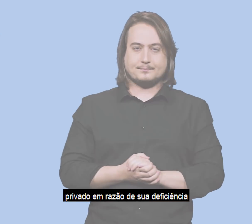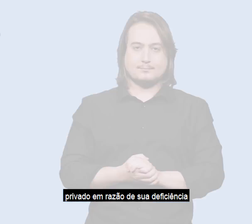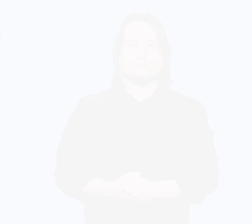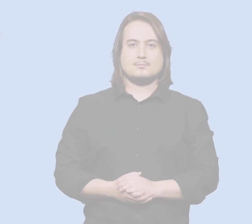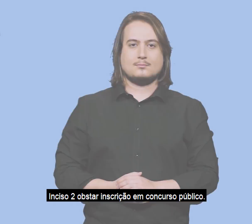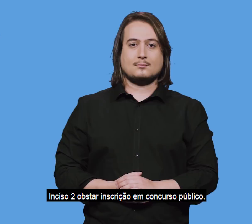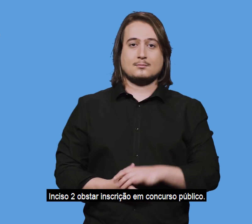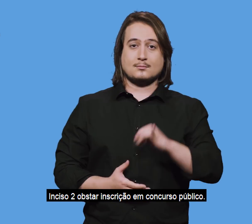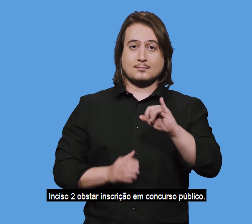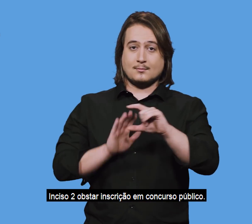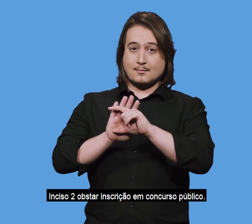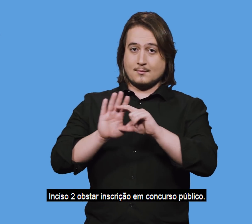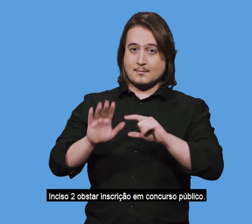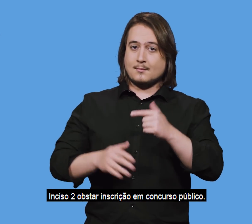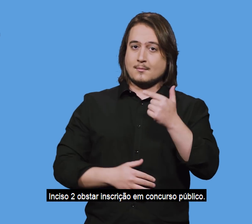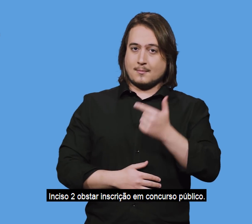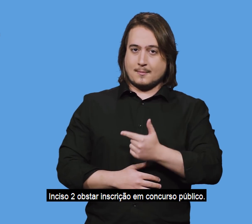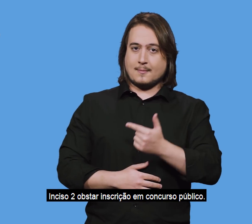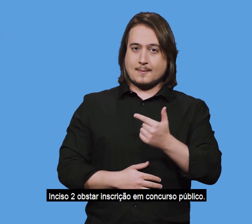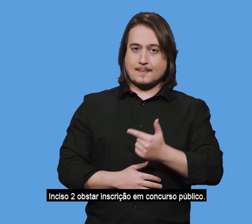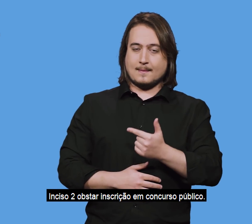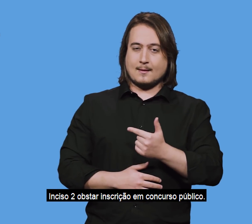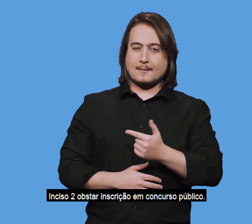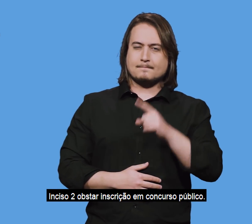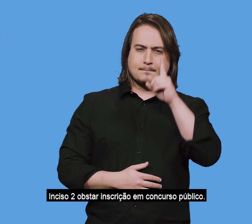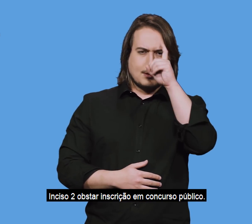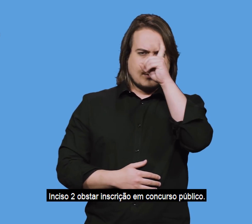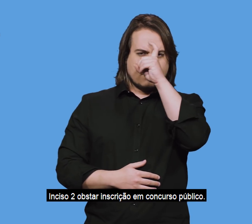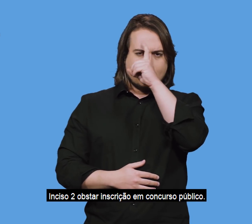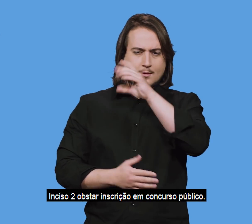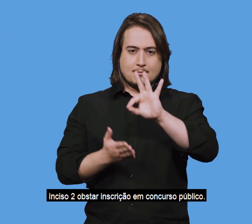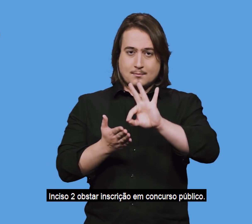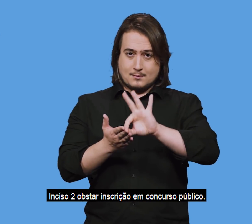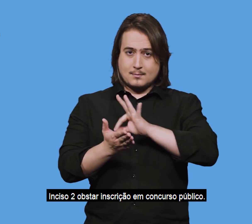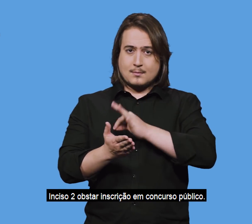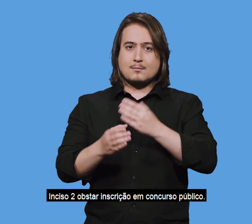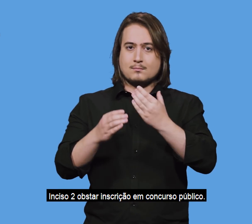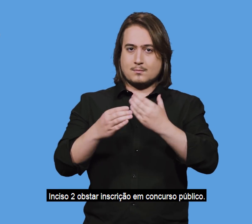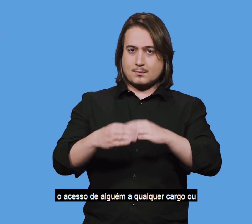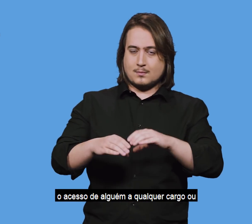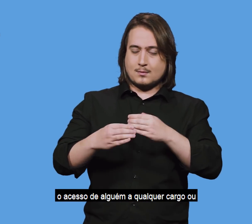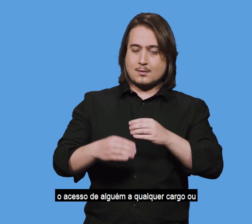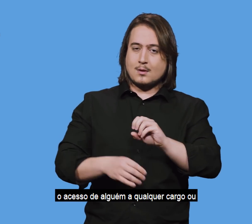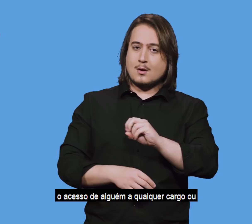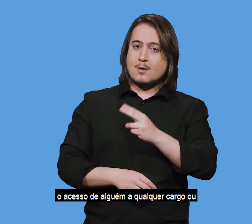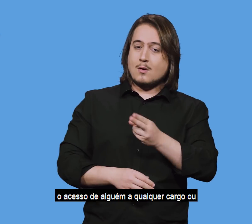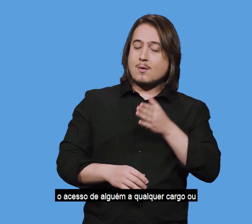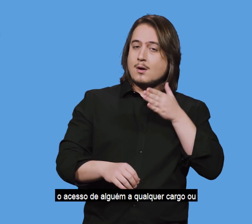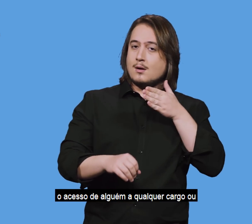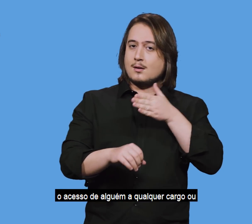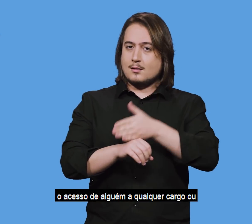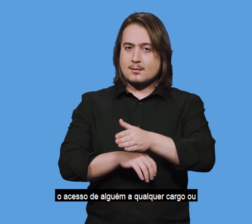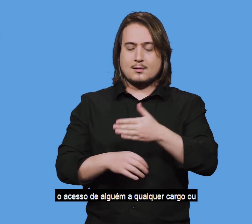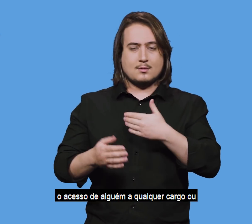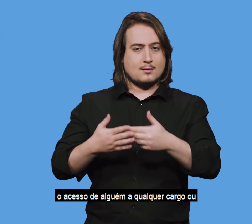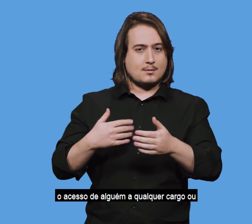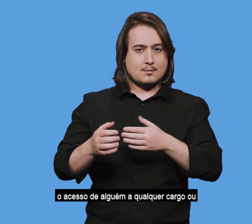o inciso 2 obstar inscrição em concurso público o acesso de alguém a qualquer cargo ou emprego